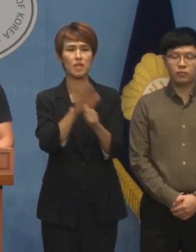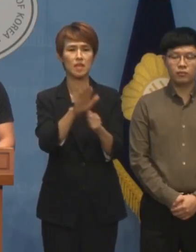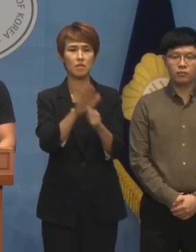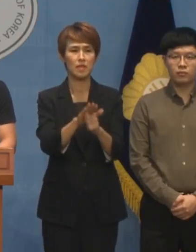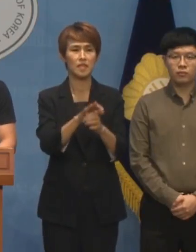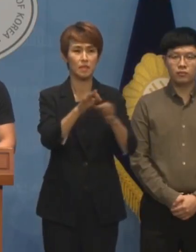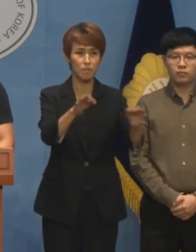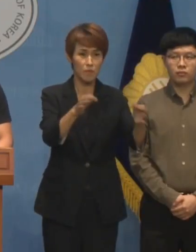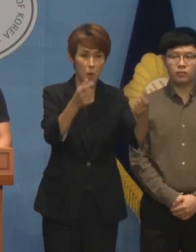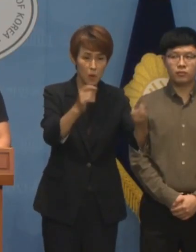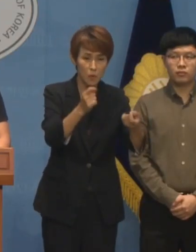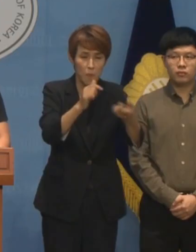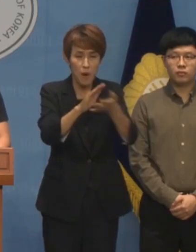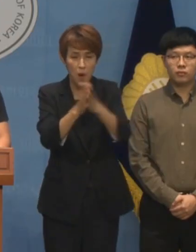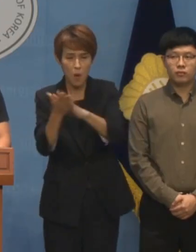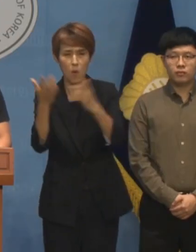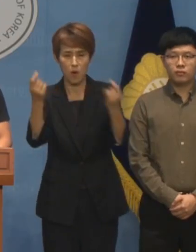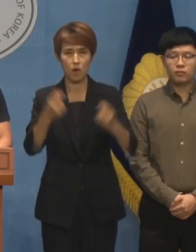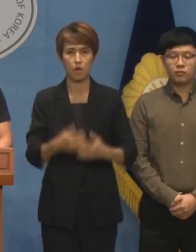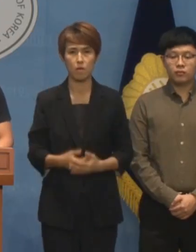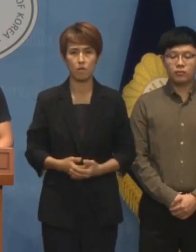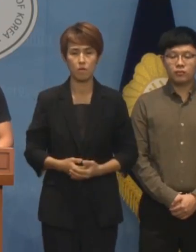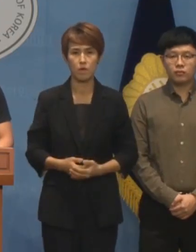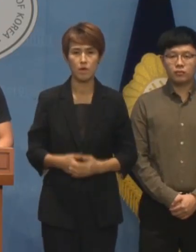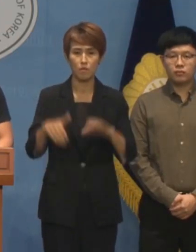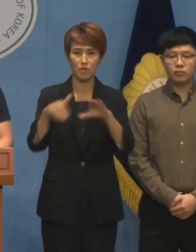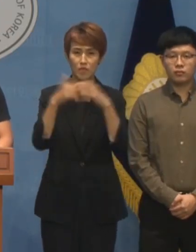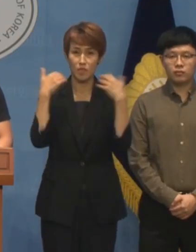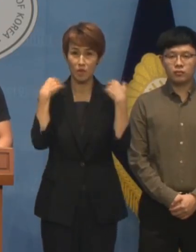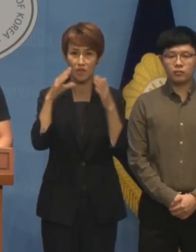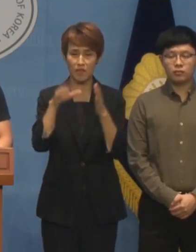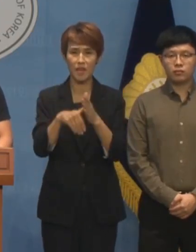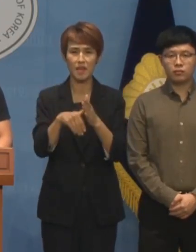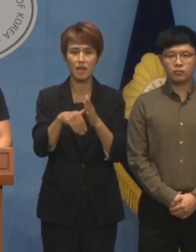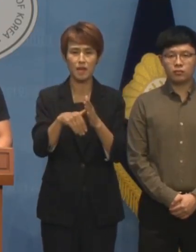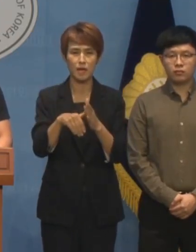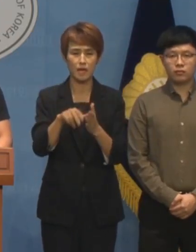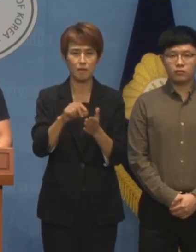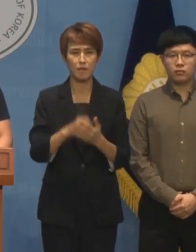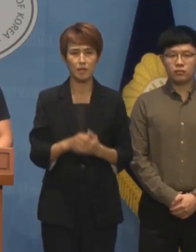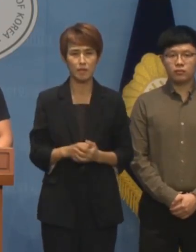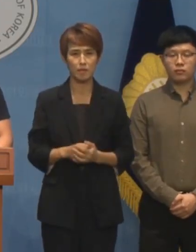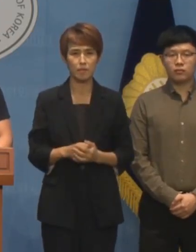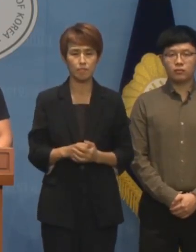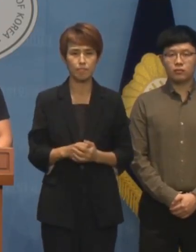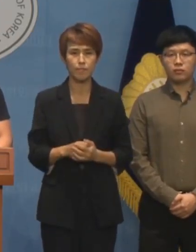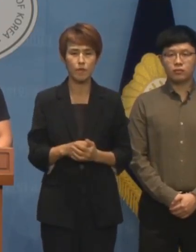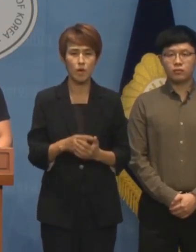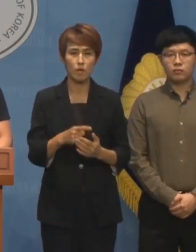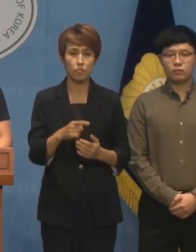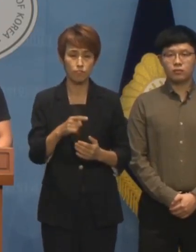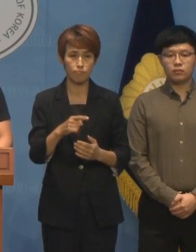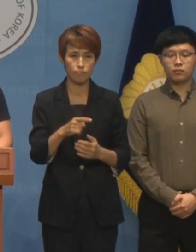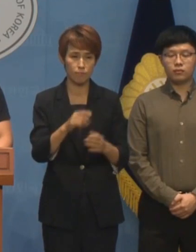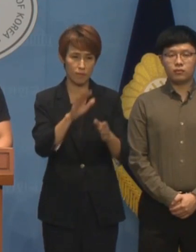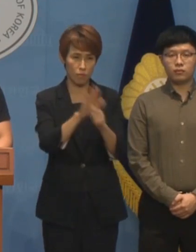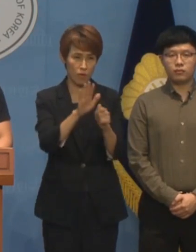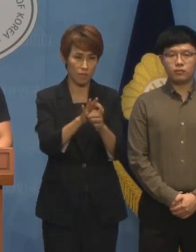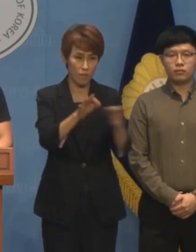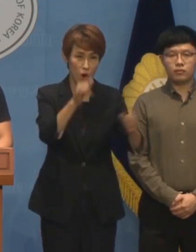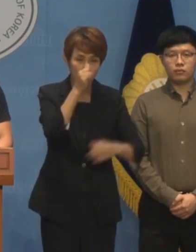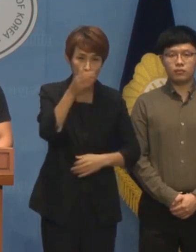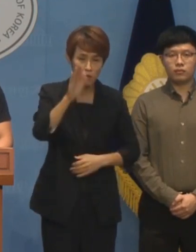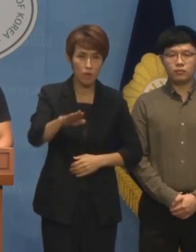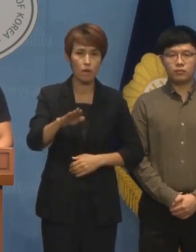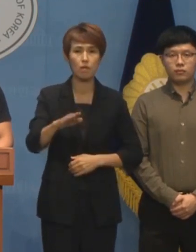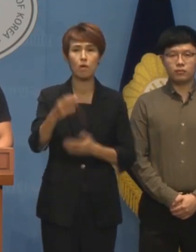불과합니다. 지난 정권에서는 재난지원금이라는 현금 살포를 진행했지만 소비 증대 효과는 0.2에서